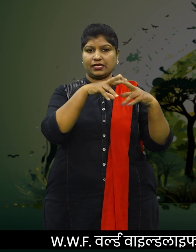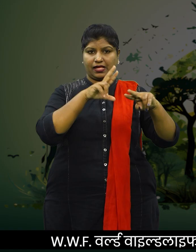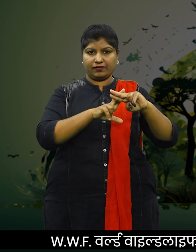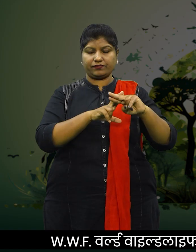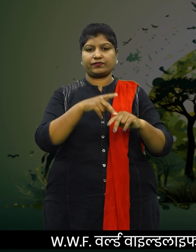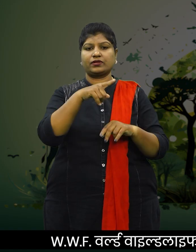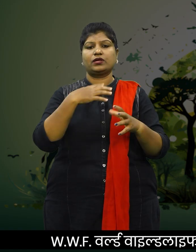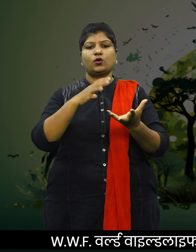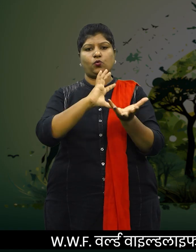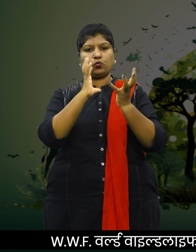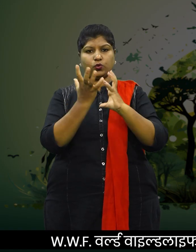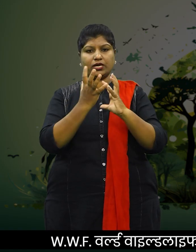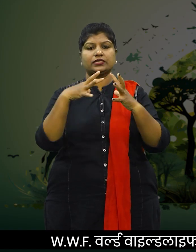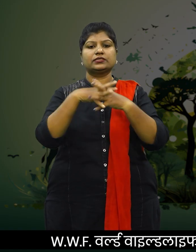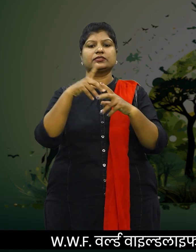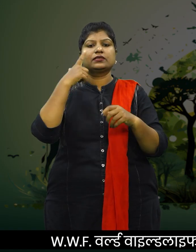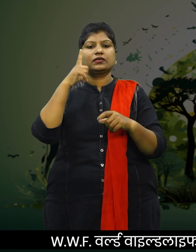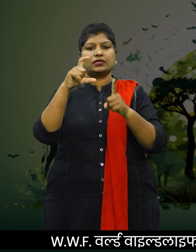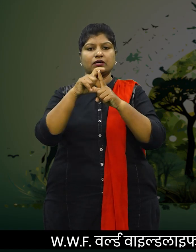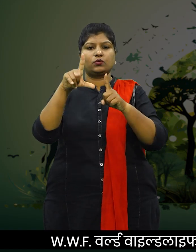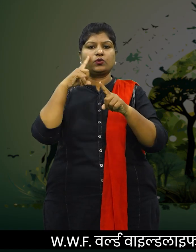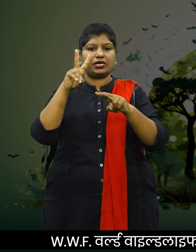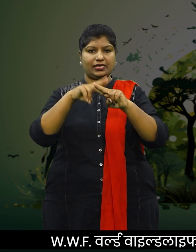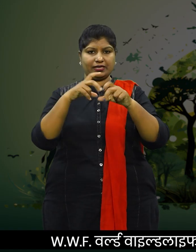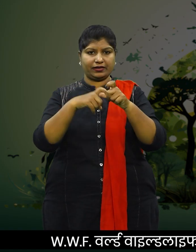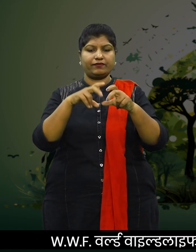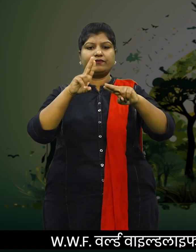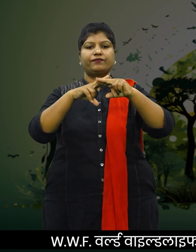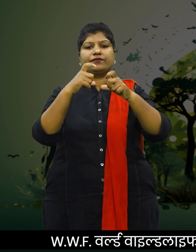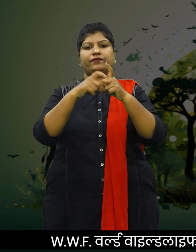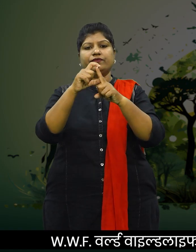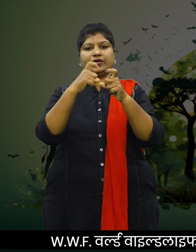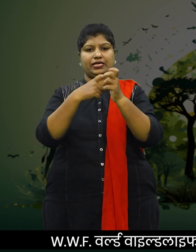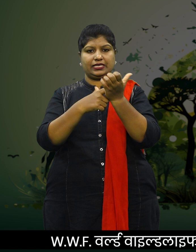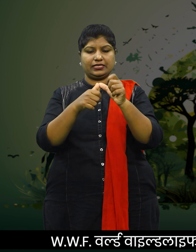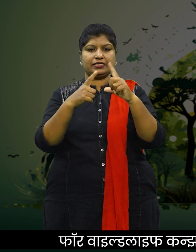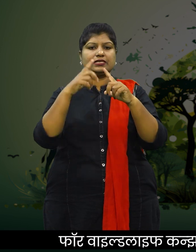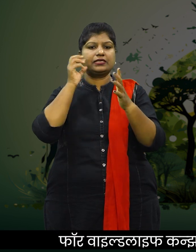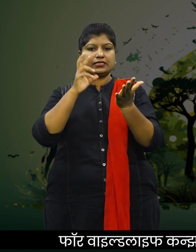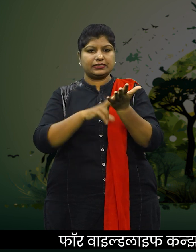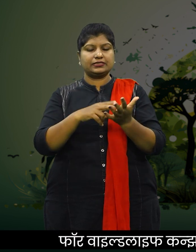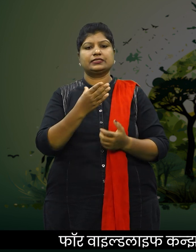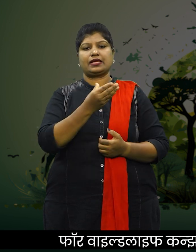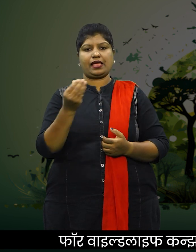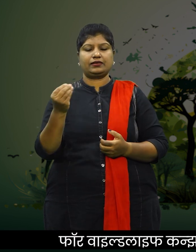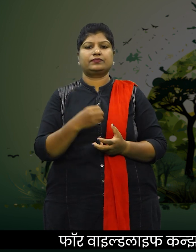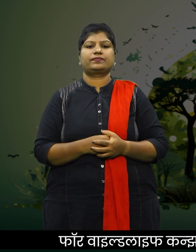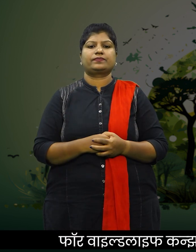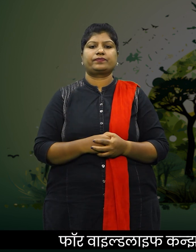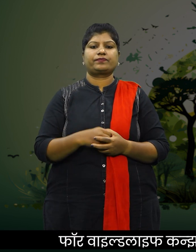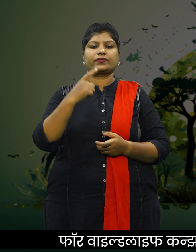www.f वर्ल्ड वाईल्ड लाईफ फेडरेशन आणि UWC इंटरनॅशनल युनियन फॉर वाईल्ड